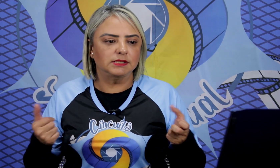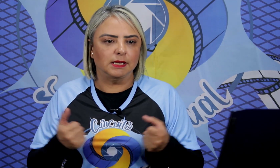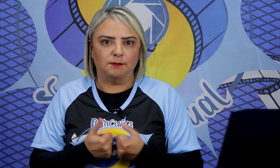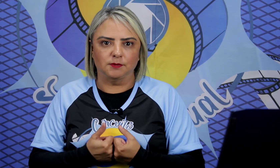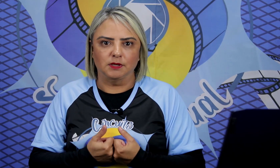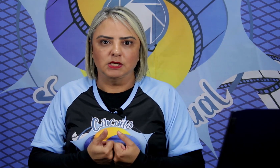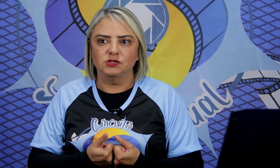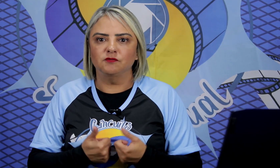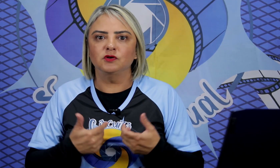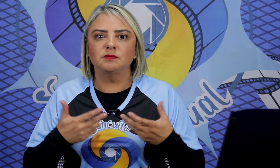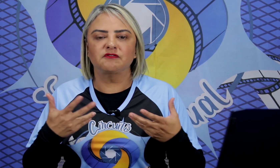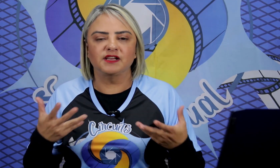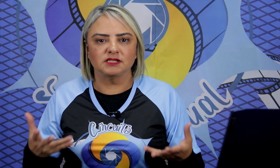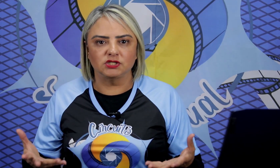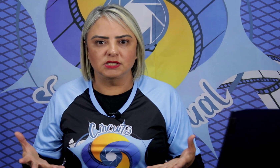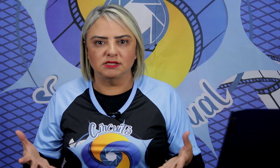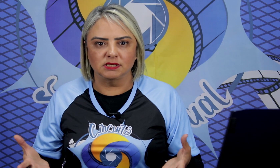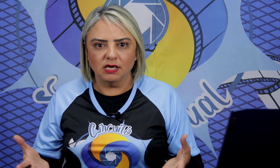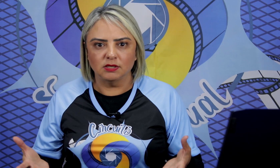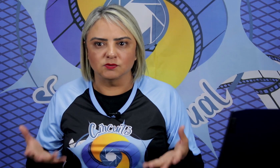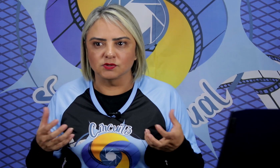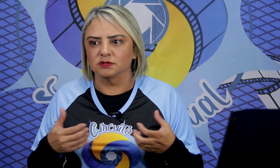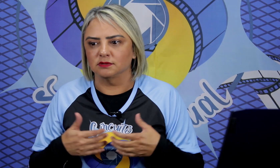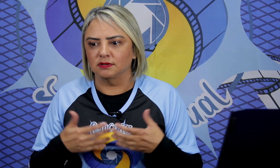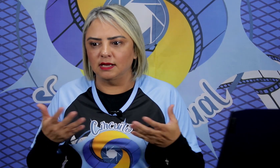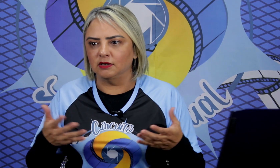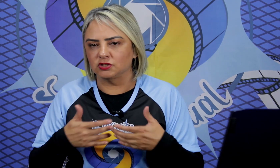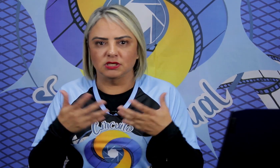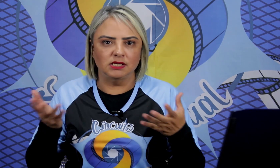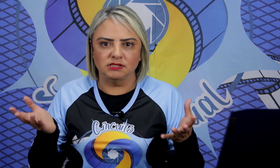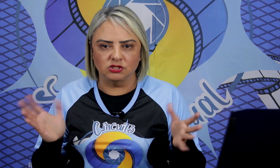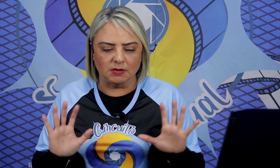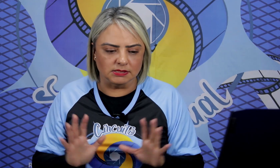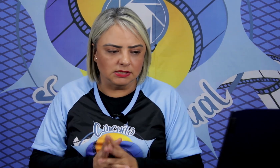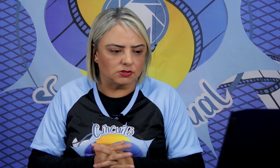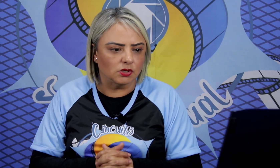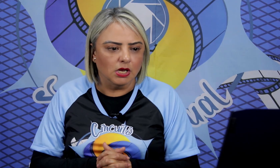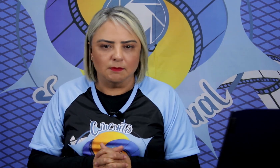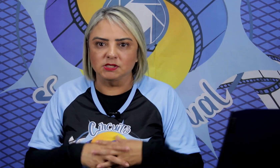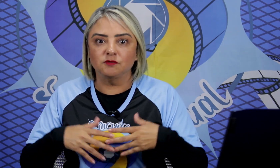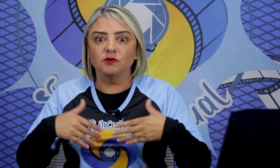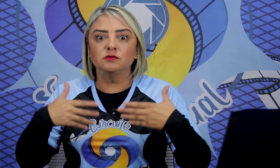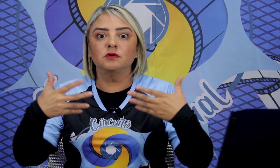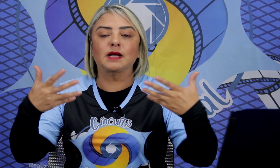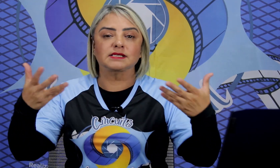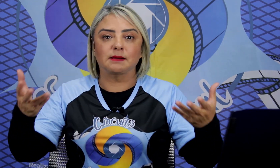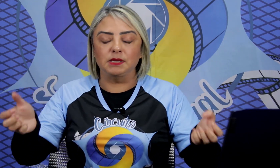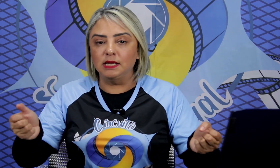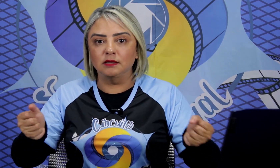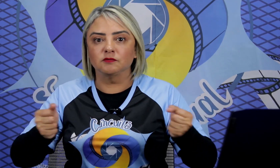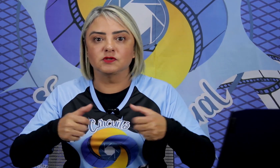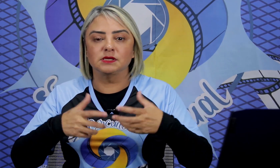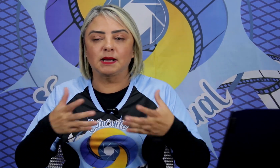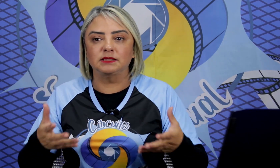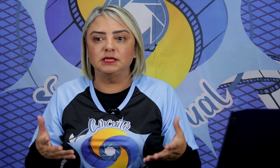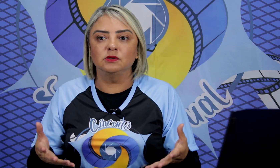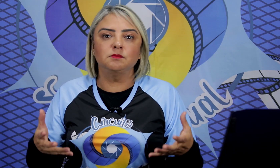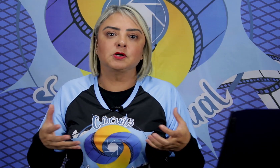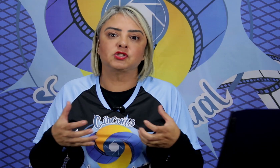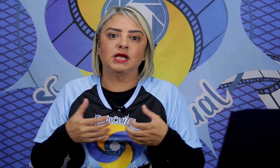exemplo, se eu vou numa festa de 15 anos, né, que eu acho que nem existe mais isso, mas se eu vou num casamento, vou ser madrinha, eu não posso chegar